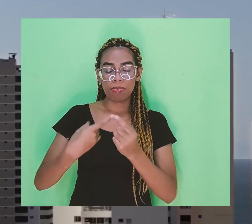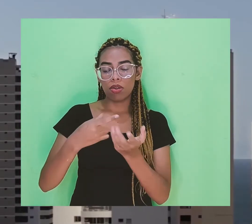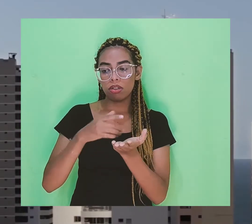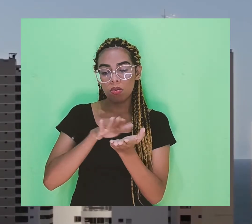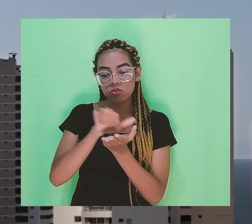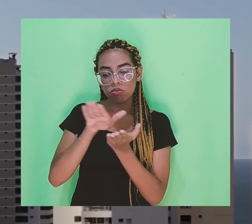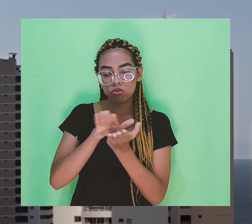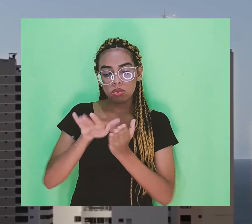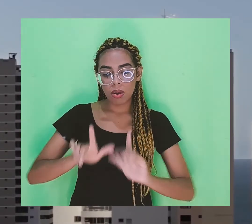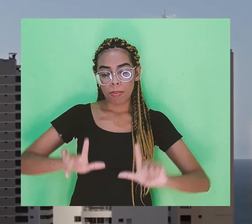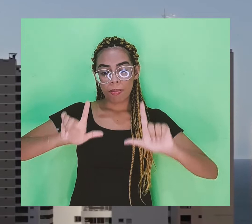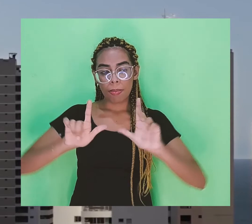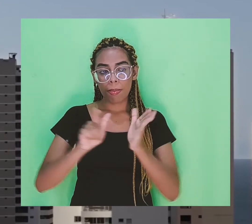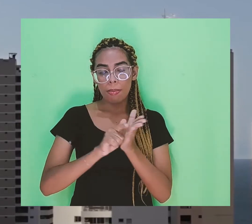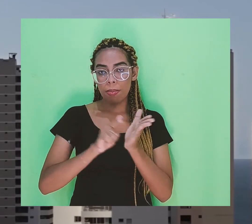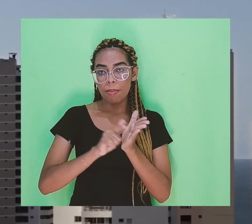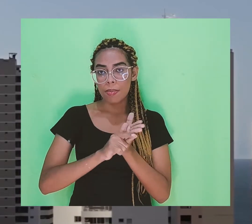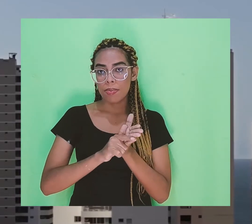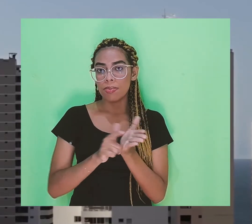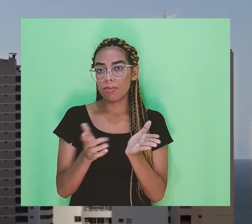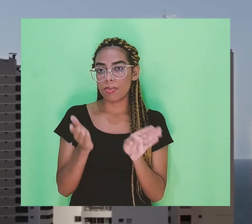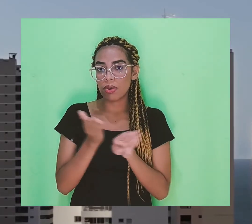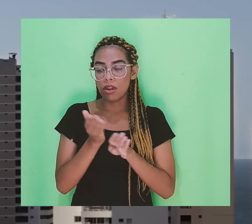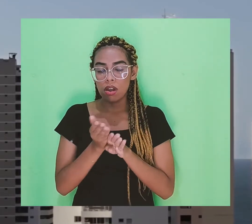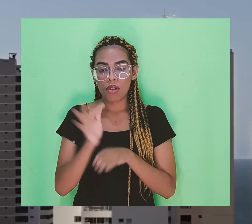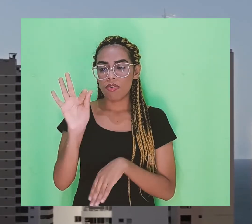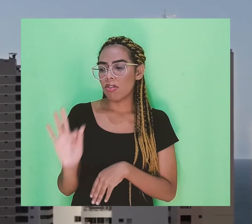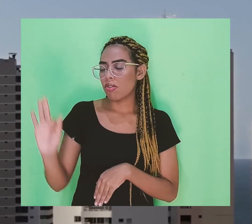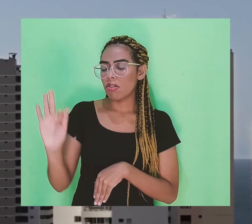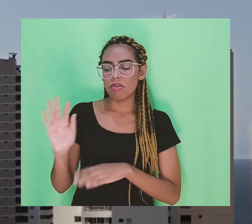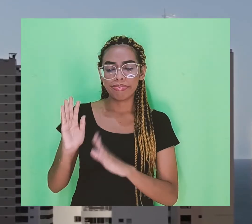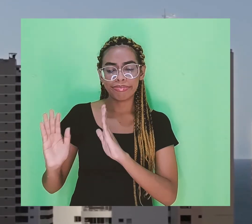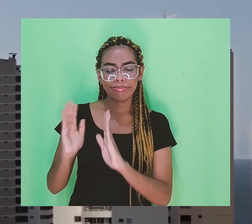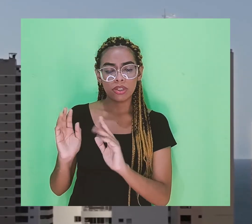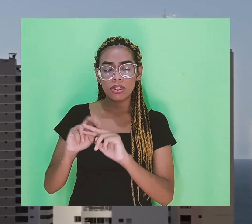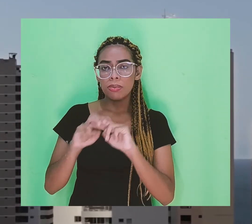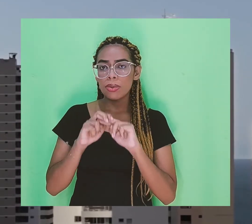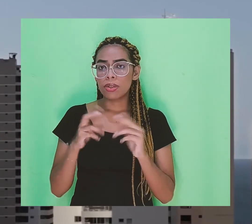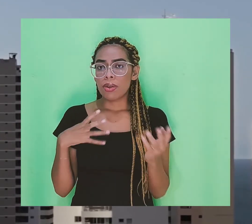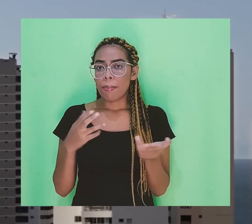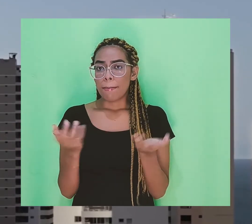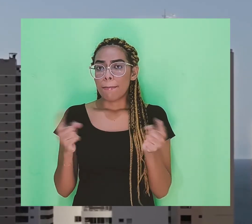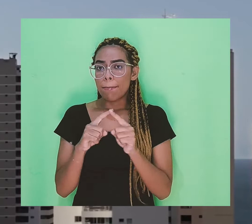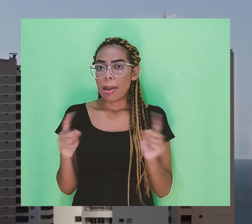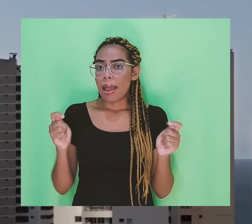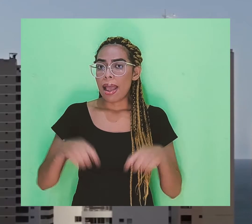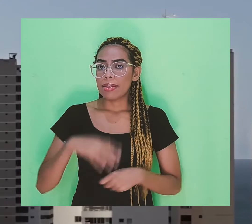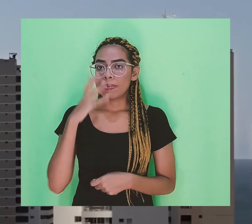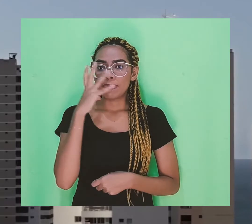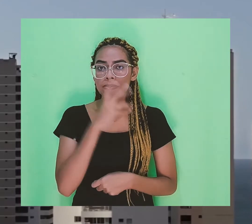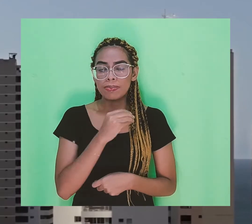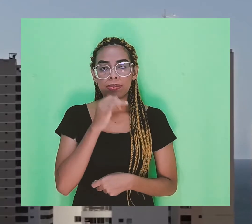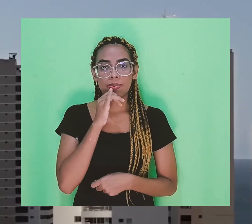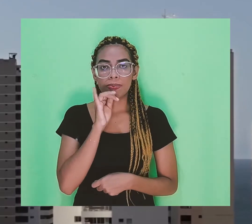filmes, sabe? Porque eu peguei um acesso a uma câmera por causa da faculdade, uma época. E é uma coisa muito bonita, assim. Até que te